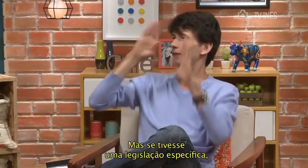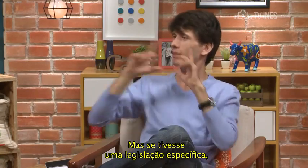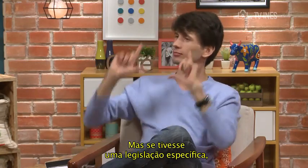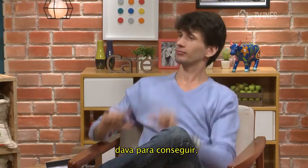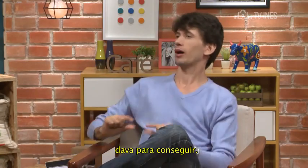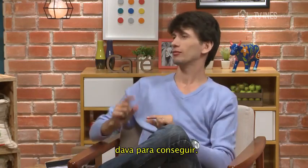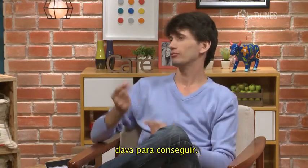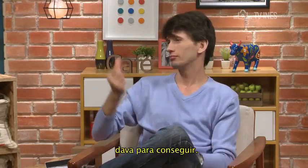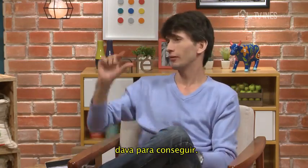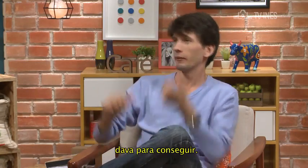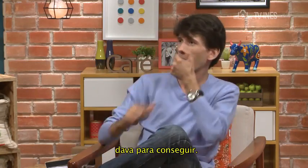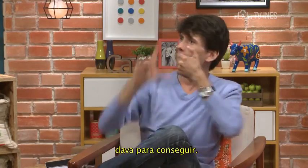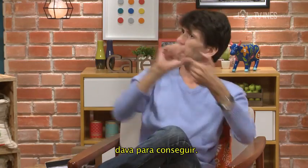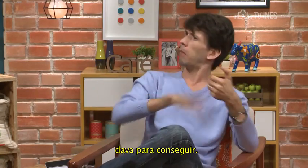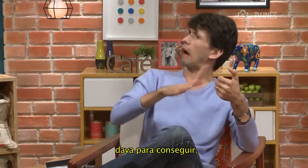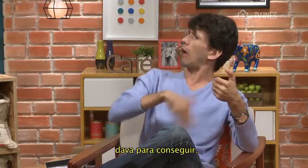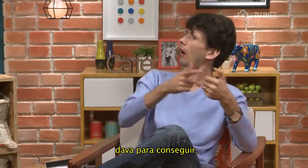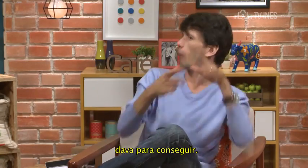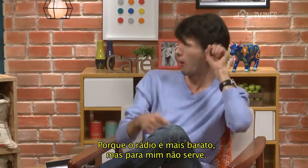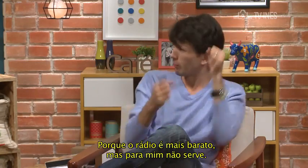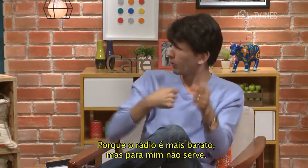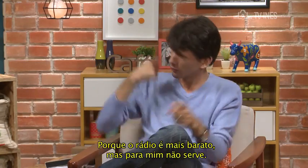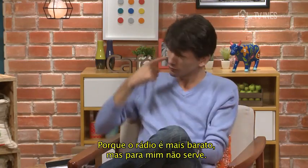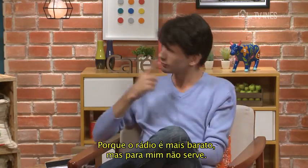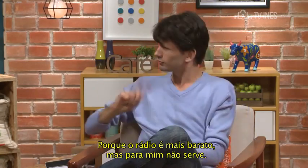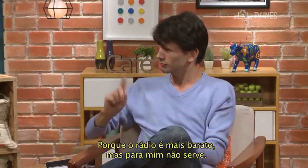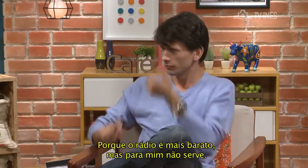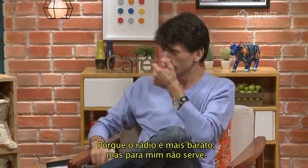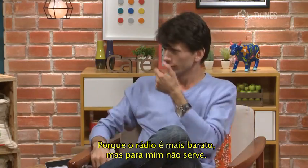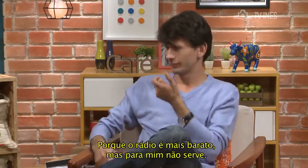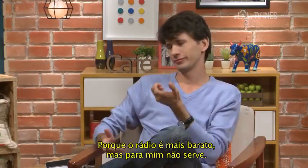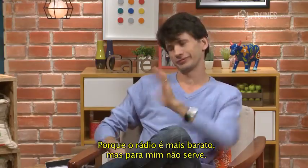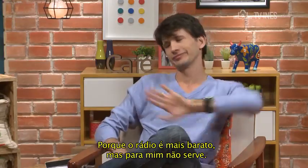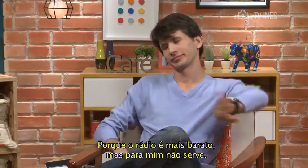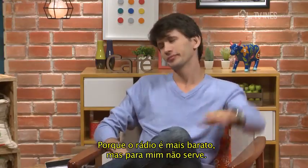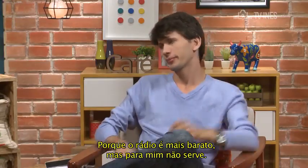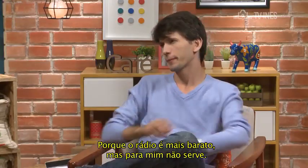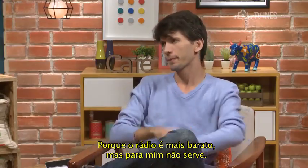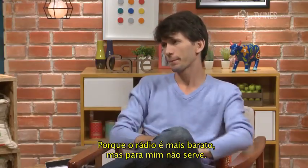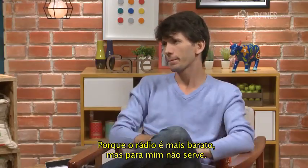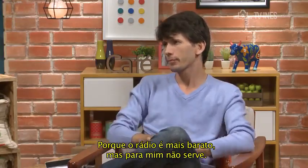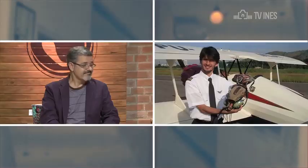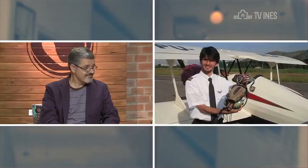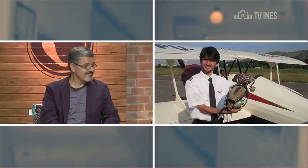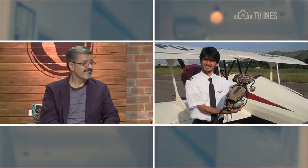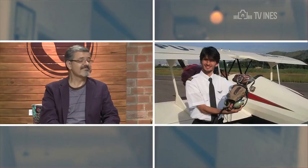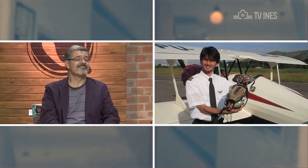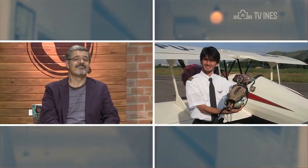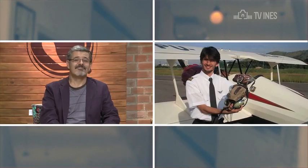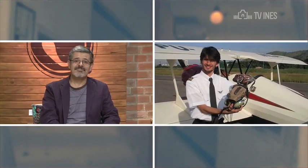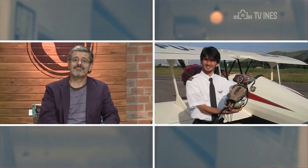dava para conseguir é porque o rádio é mais barato mas para mim não serve não